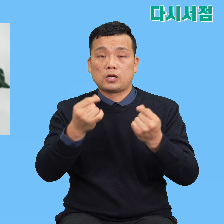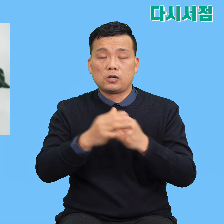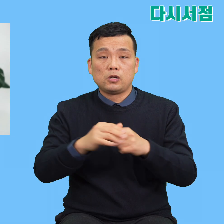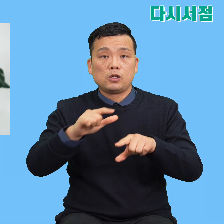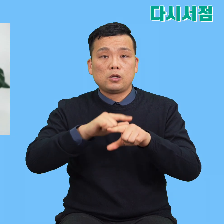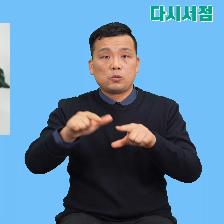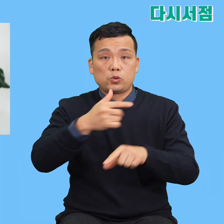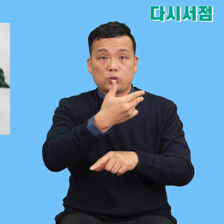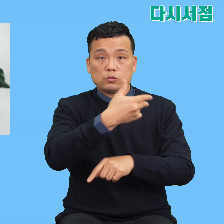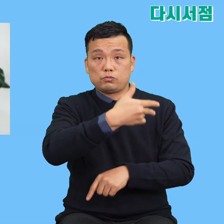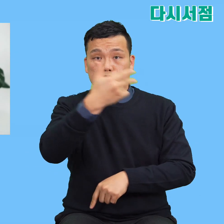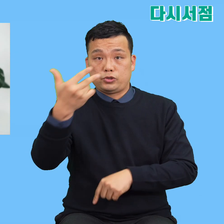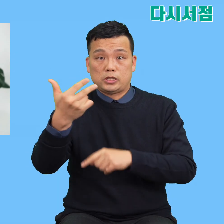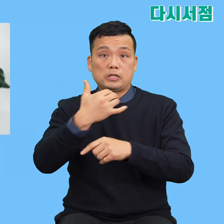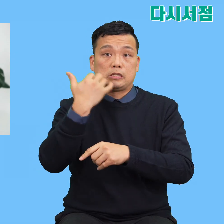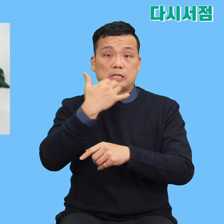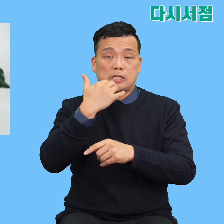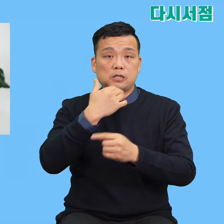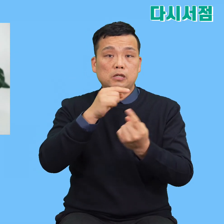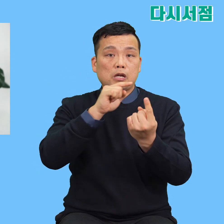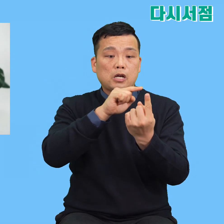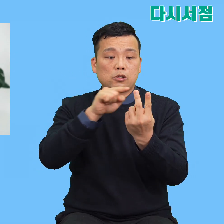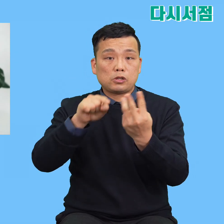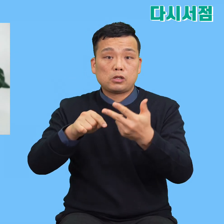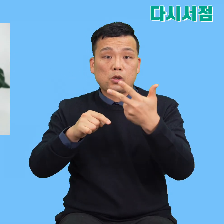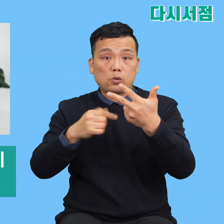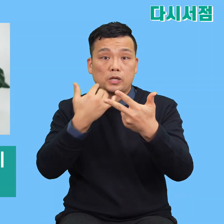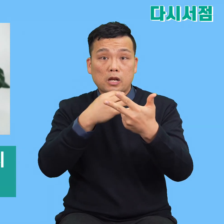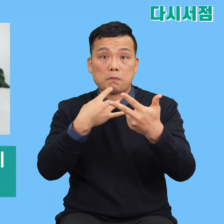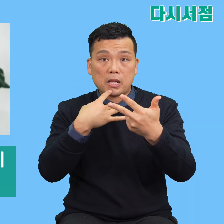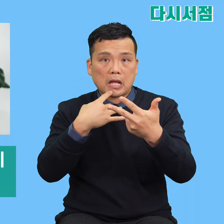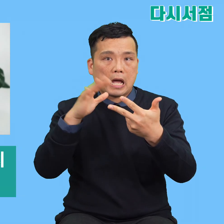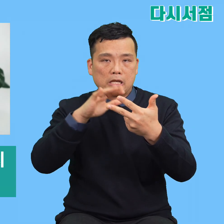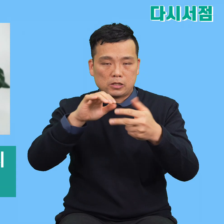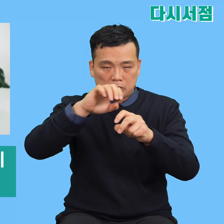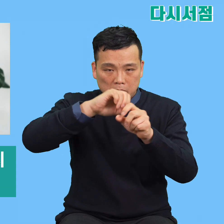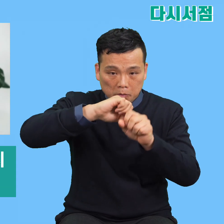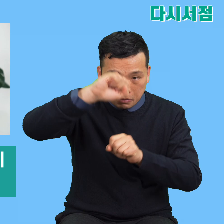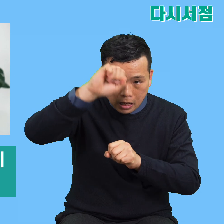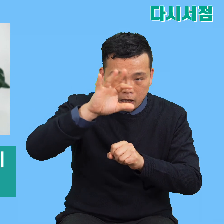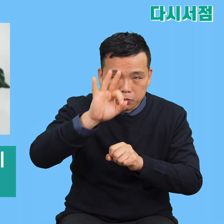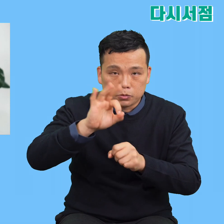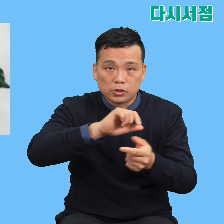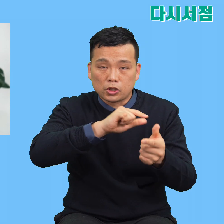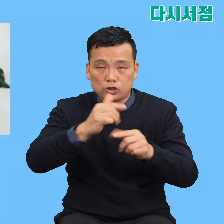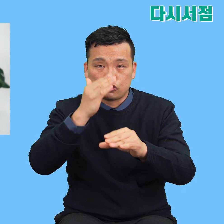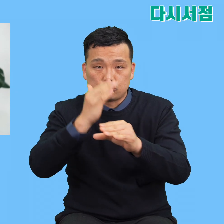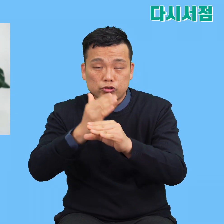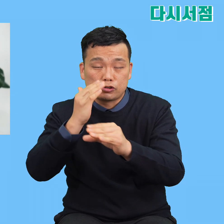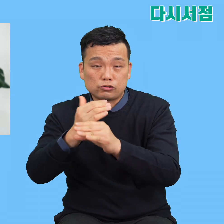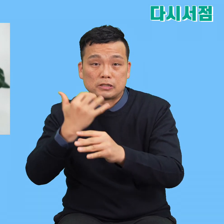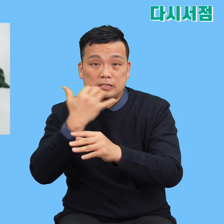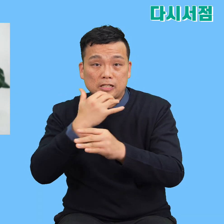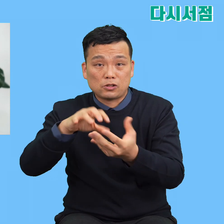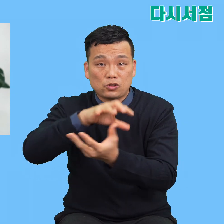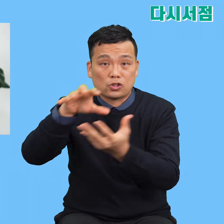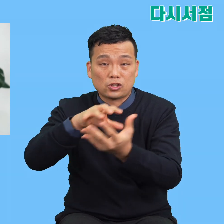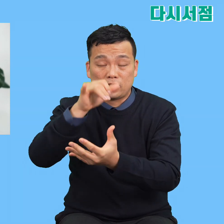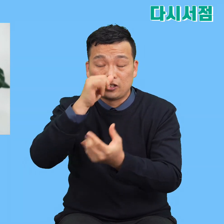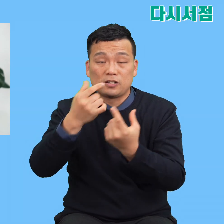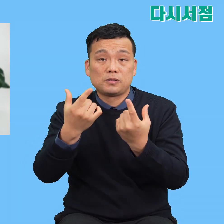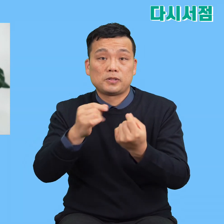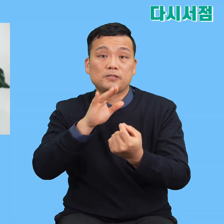보통 이제 무지개를 설명할 때 7가지 정도의 색깔로 설명을 하잖아요. 근데 무지개가 7가지 색깔이 아니라는 건 누구나 알고 있잖아요.